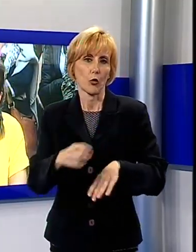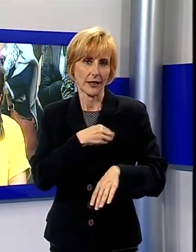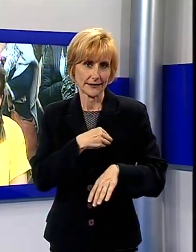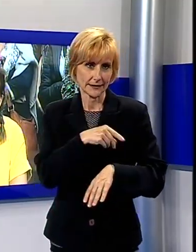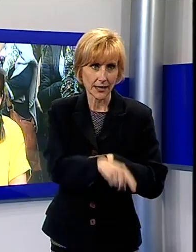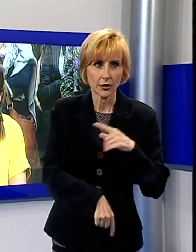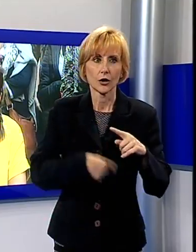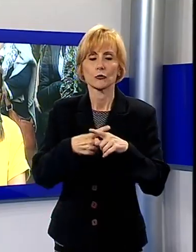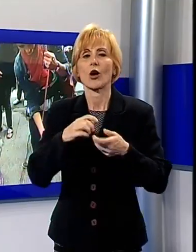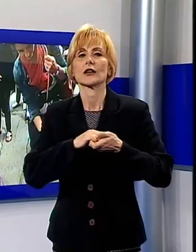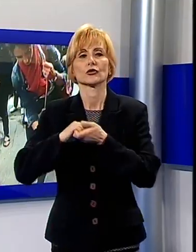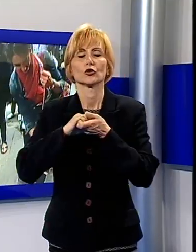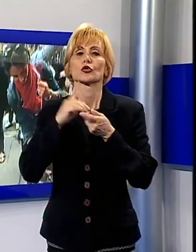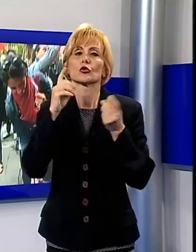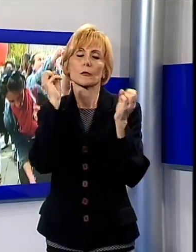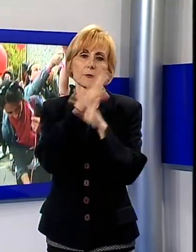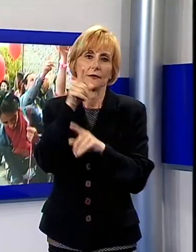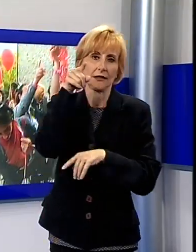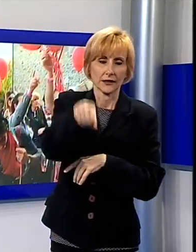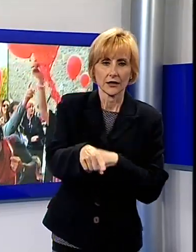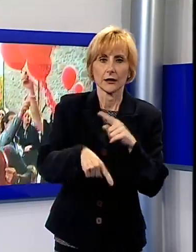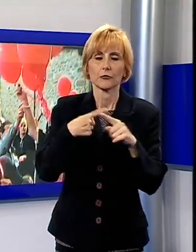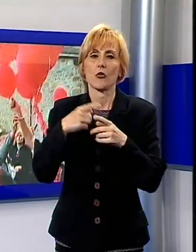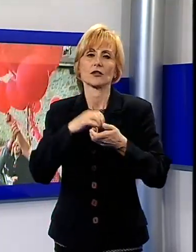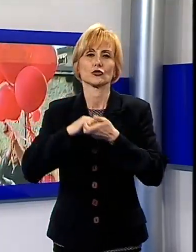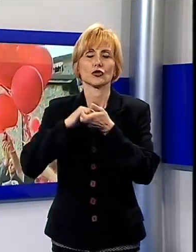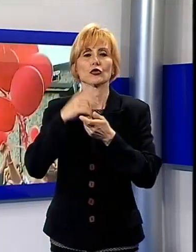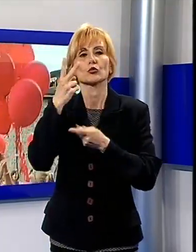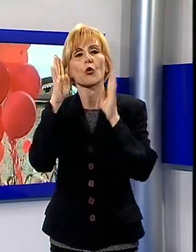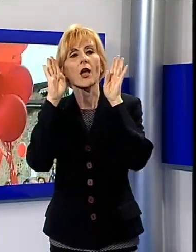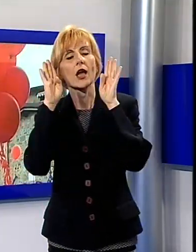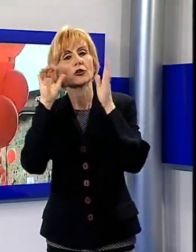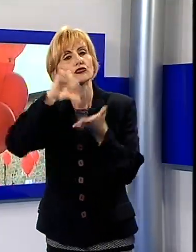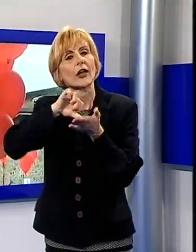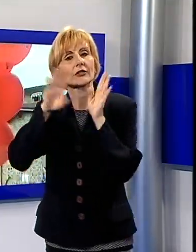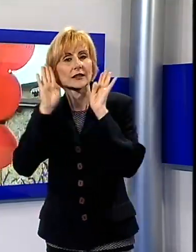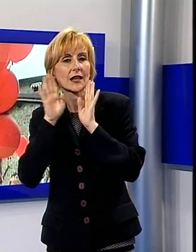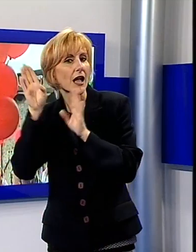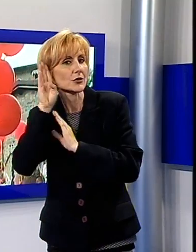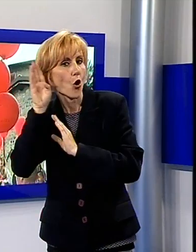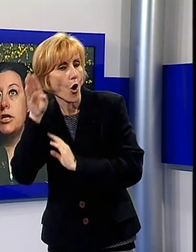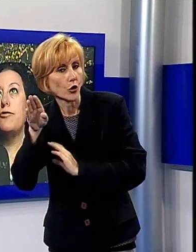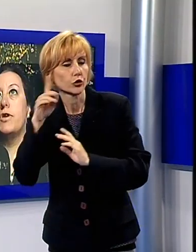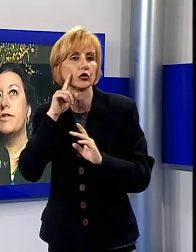Valle del Serchio, esattamente a Gallicano e a Castelnuovo, con 2 centri d'ascolto antiviolenza anonimi. Il Festival delle Frazioni, tra l'altro, ci ha dato l'occasione